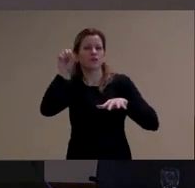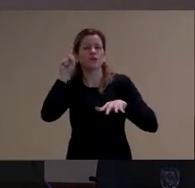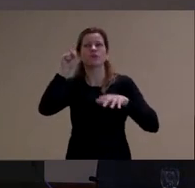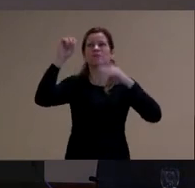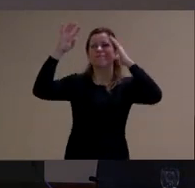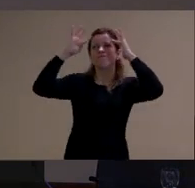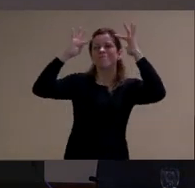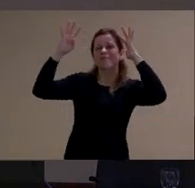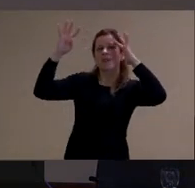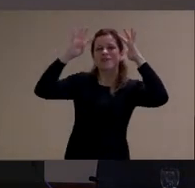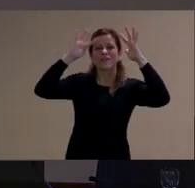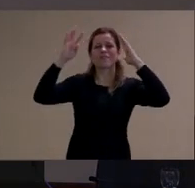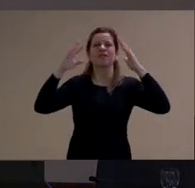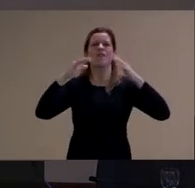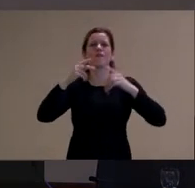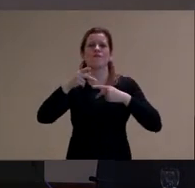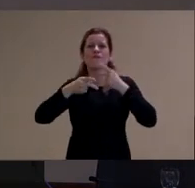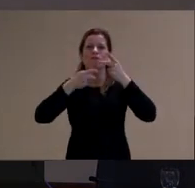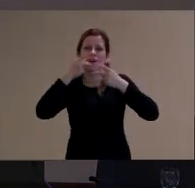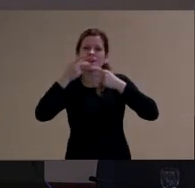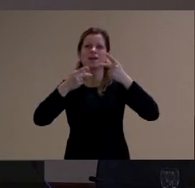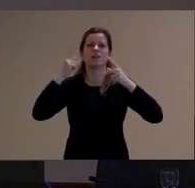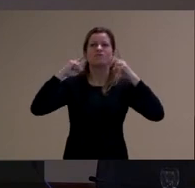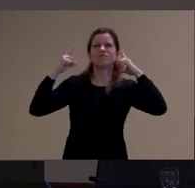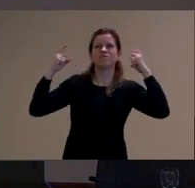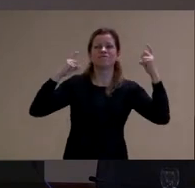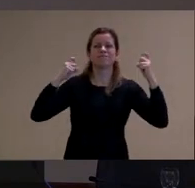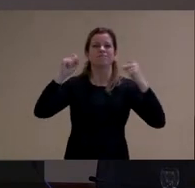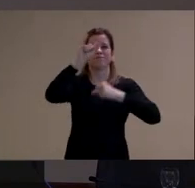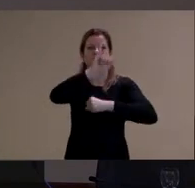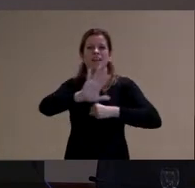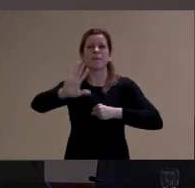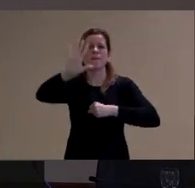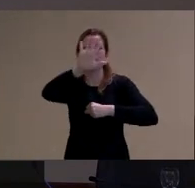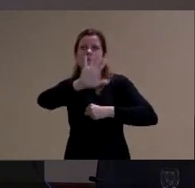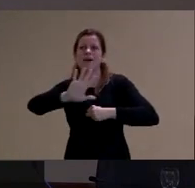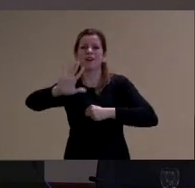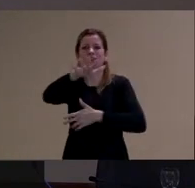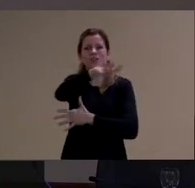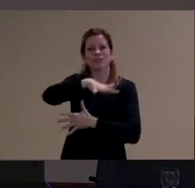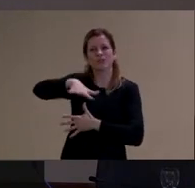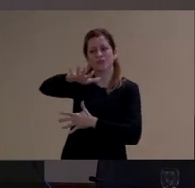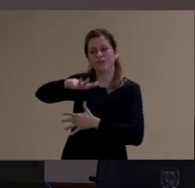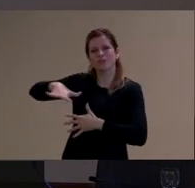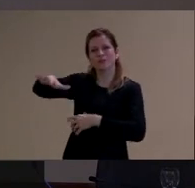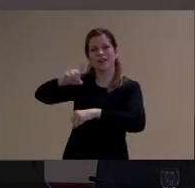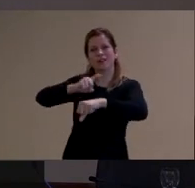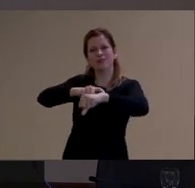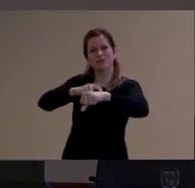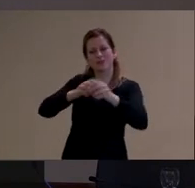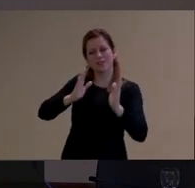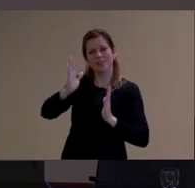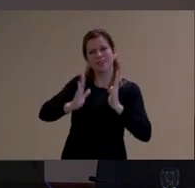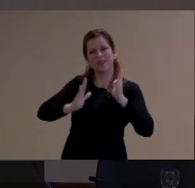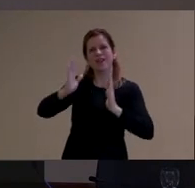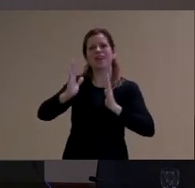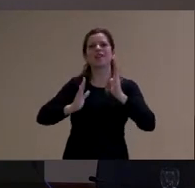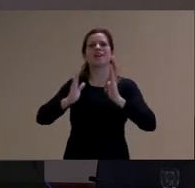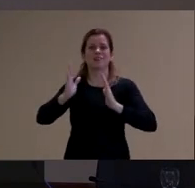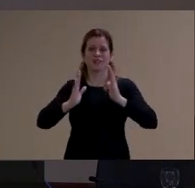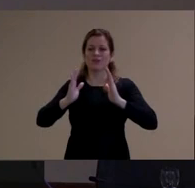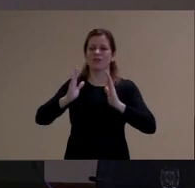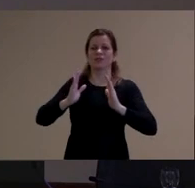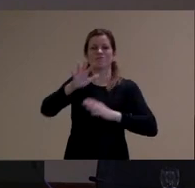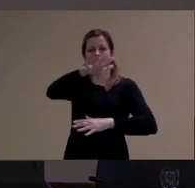imaginação traços sons cores e imagens espaços-tempos quantidades relações e